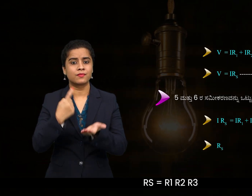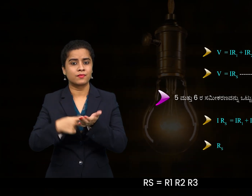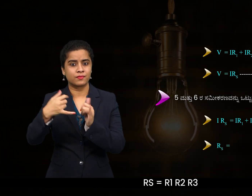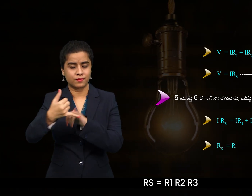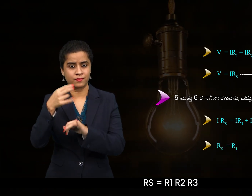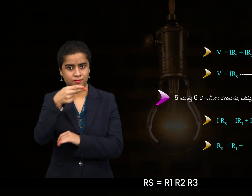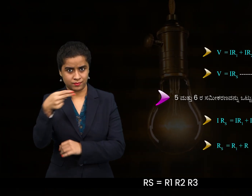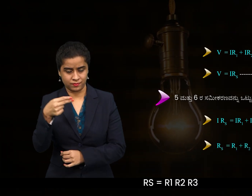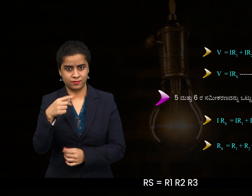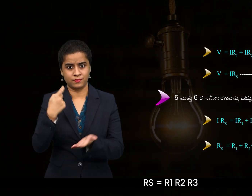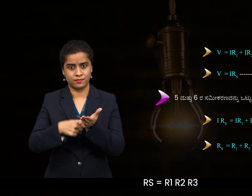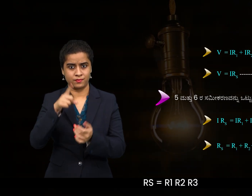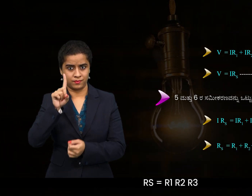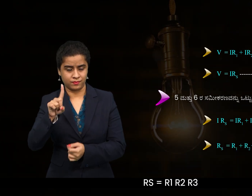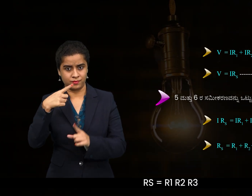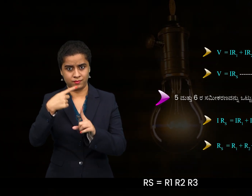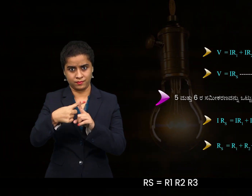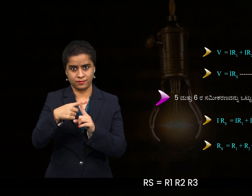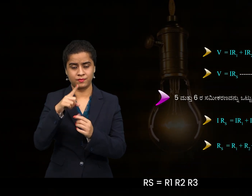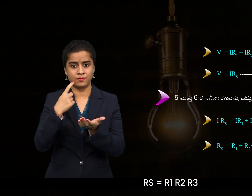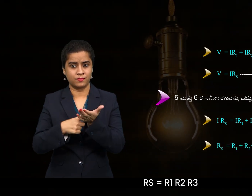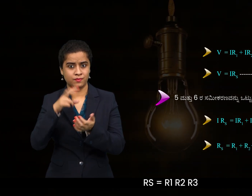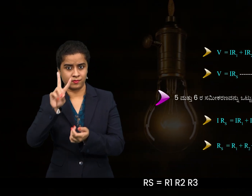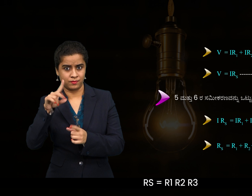Rs is equal to R1, R2, R3.